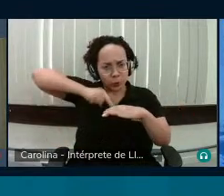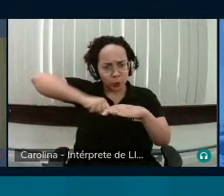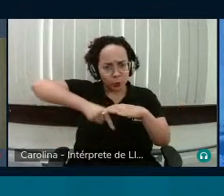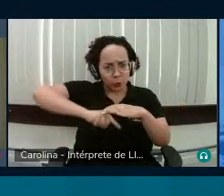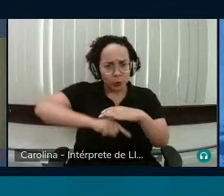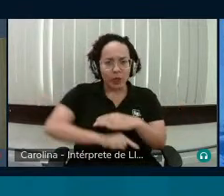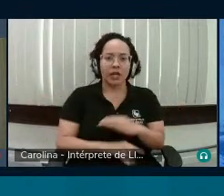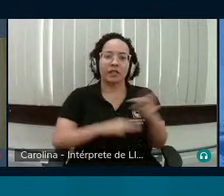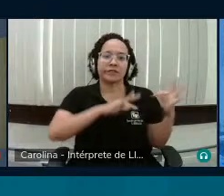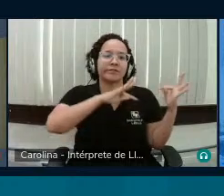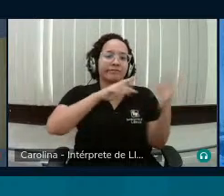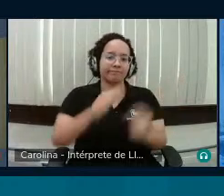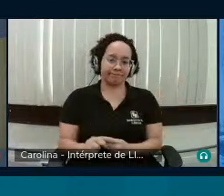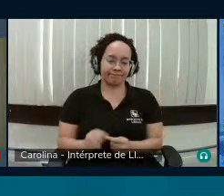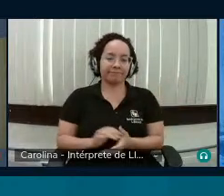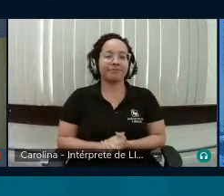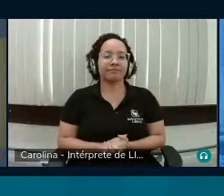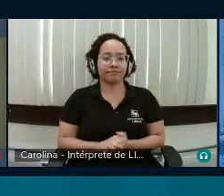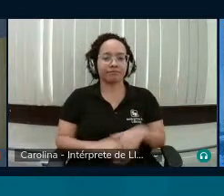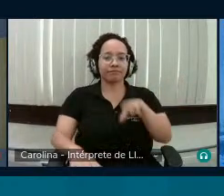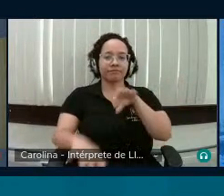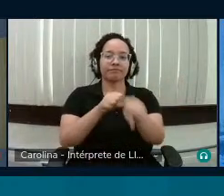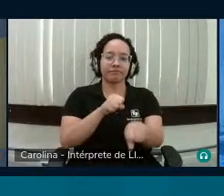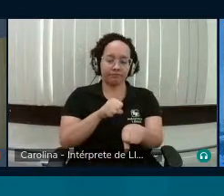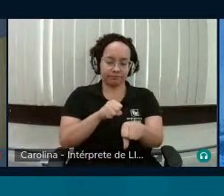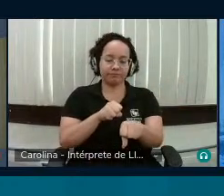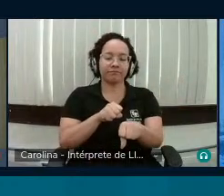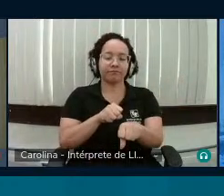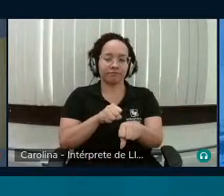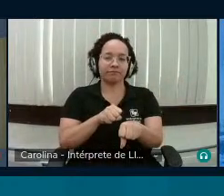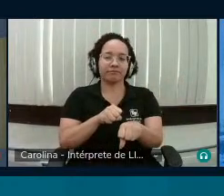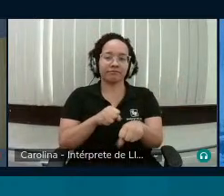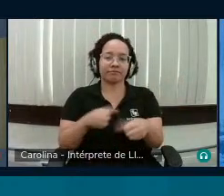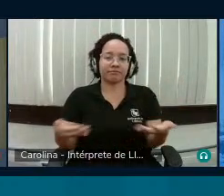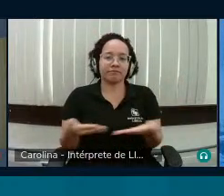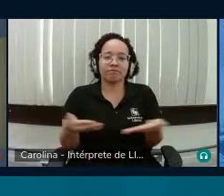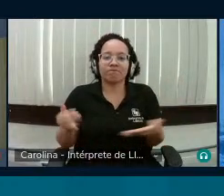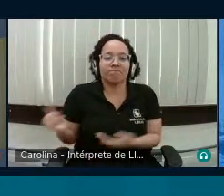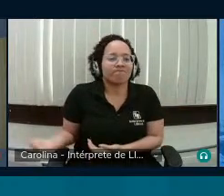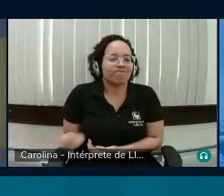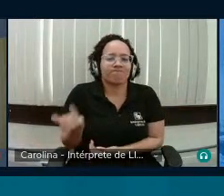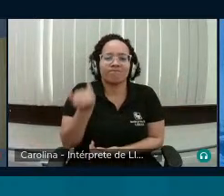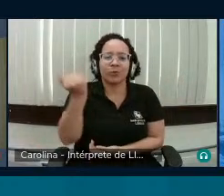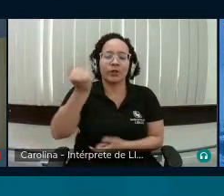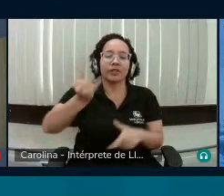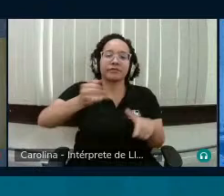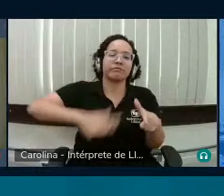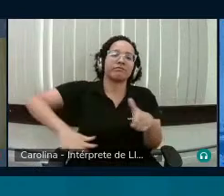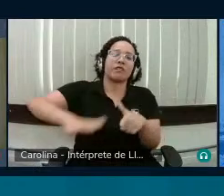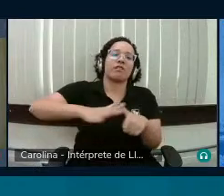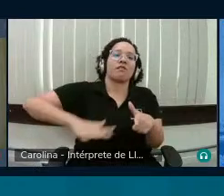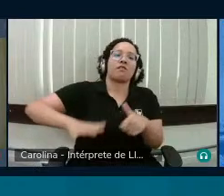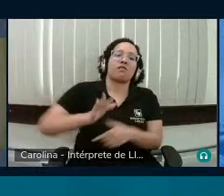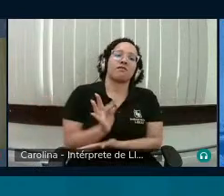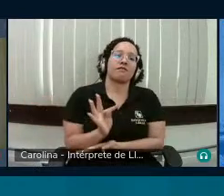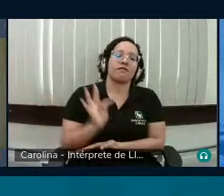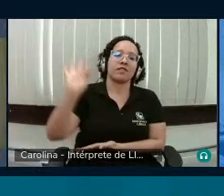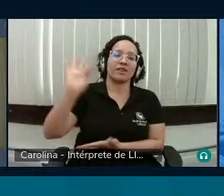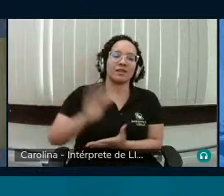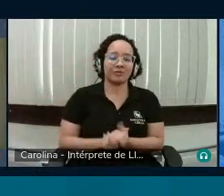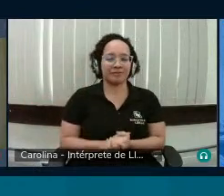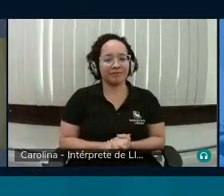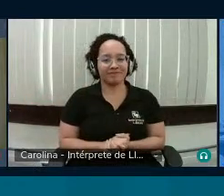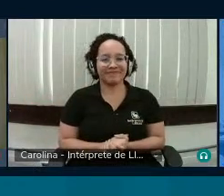todas, e essa formação, como disse, ela é importante para a rede federal, né. Forte